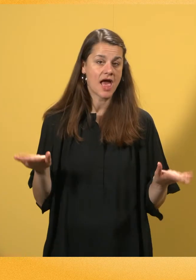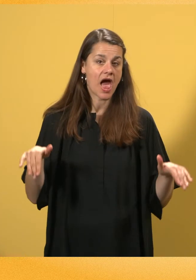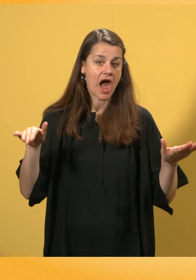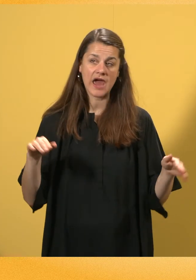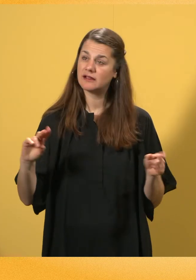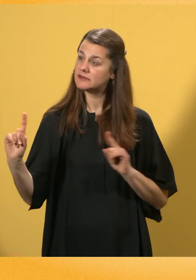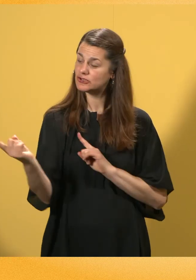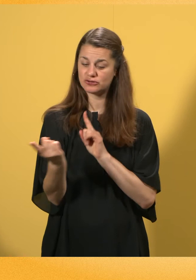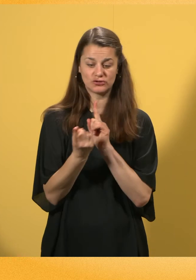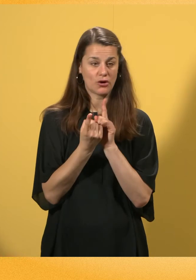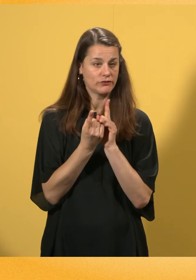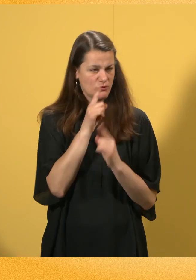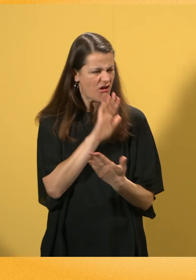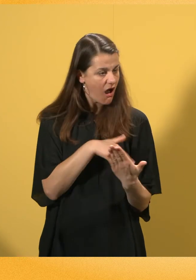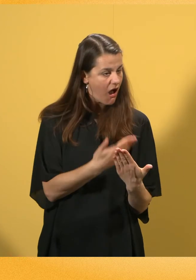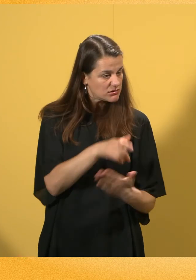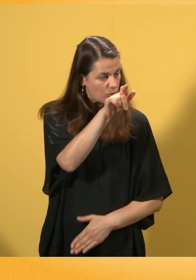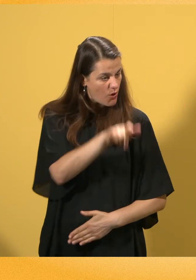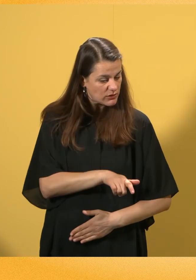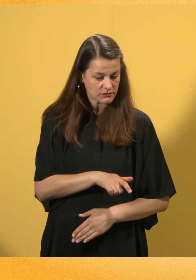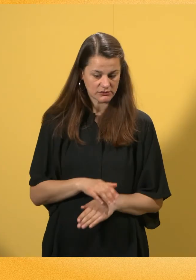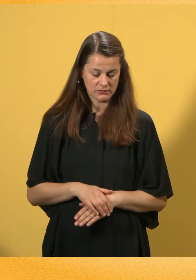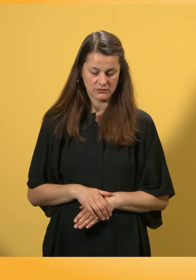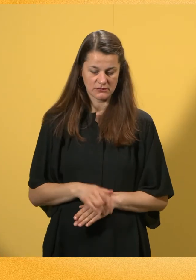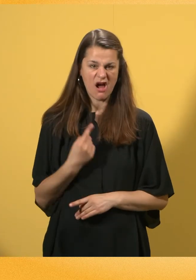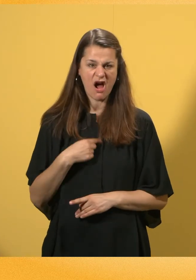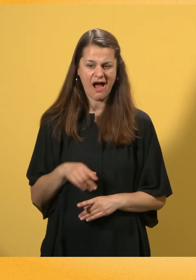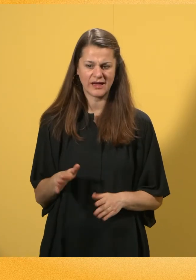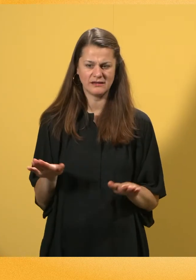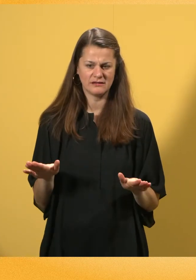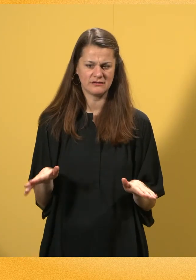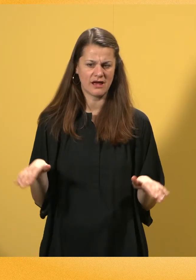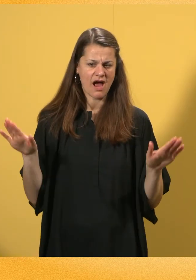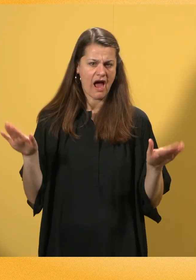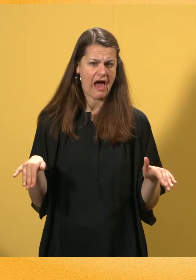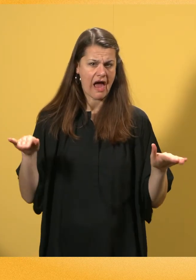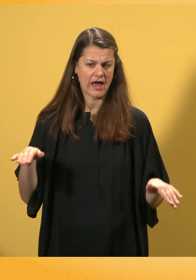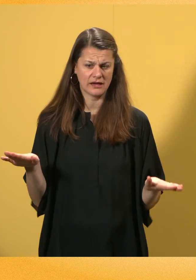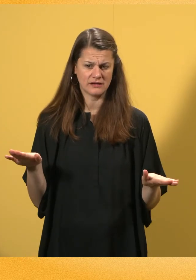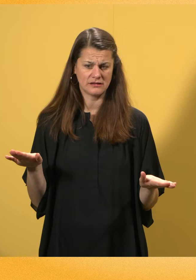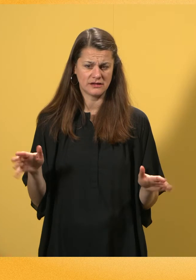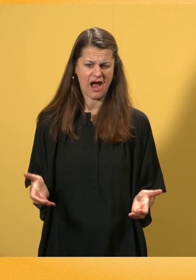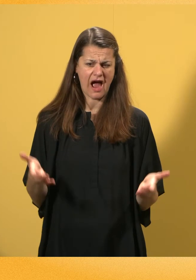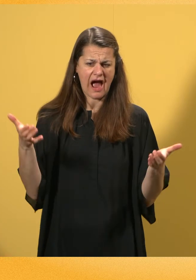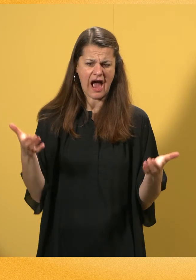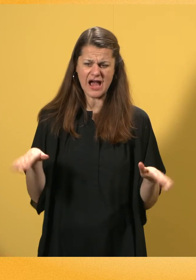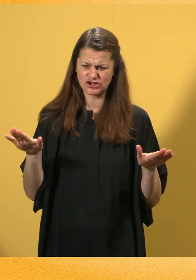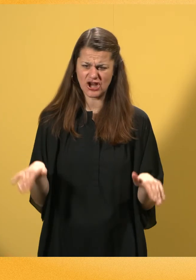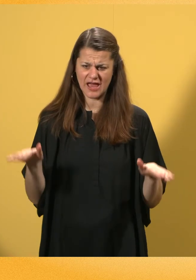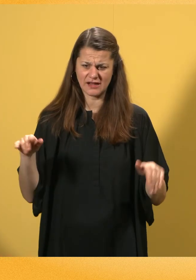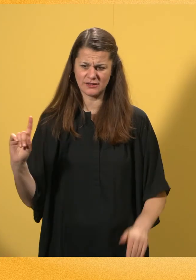begegnet. Ich wollte dir nur ein Angebot machen. Ein Arschengel. Kaffee. Ein Angebot